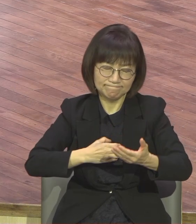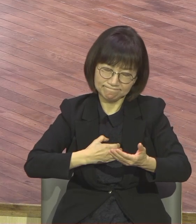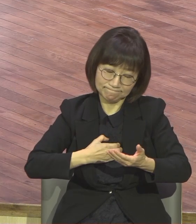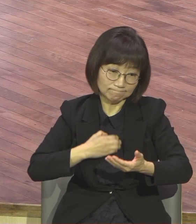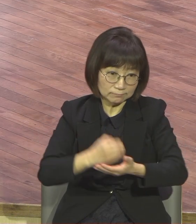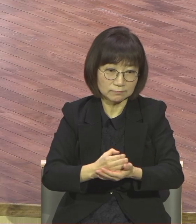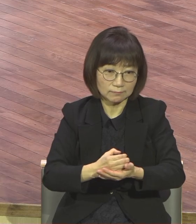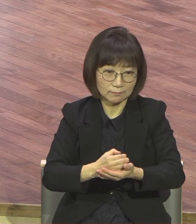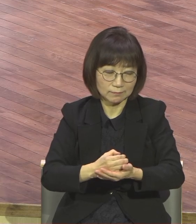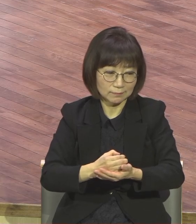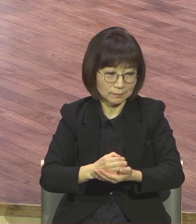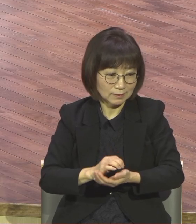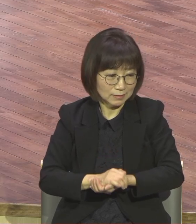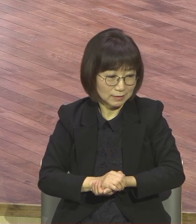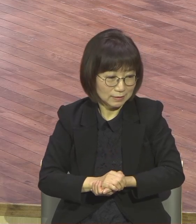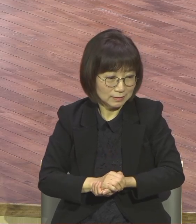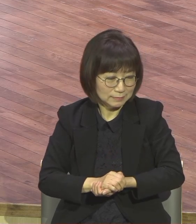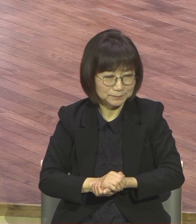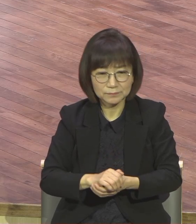1분도 안 되는 영상이 하나 있어요.